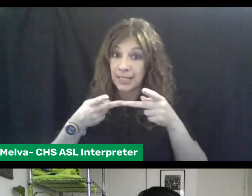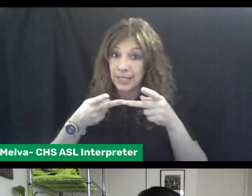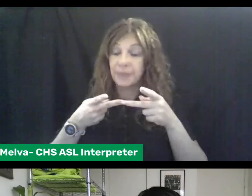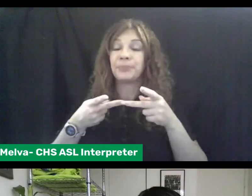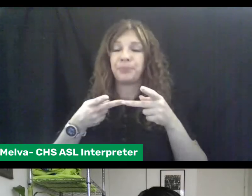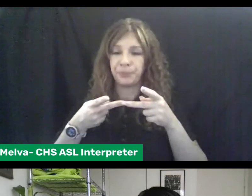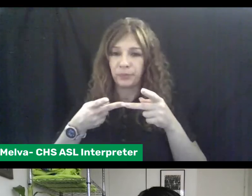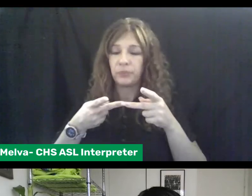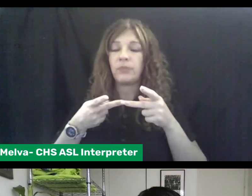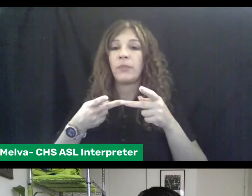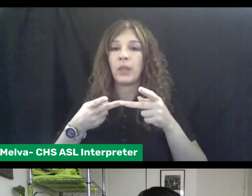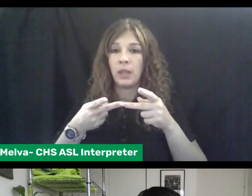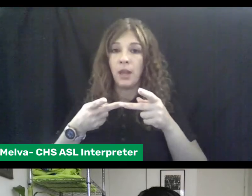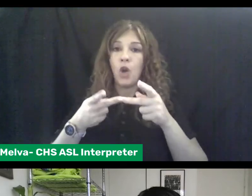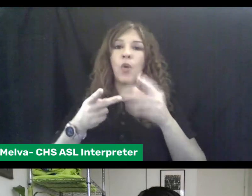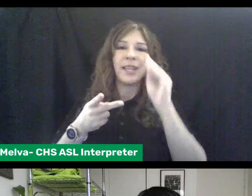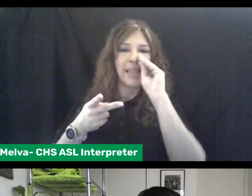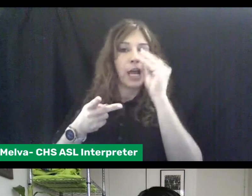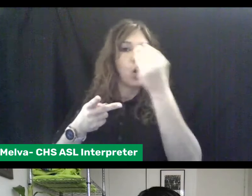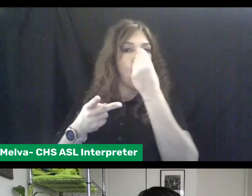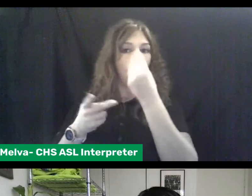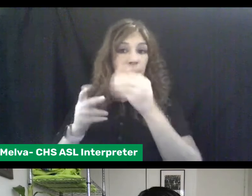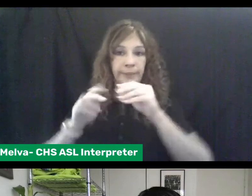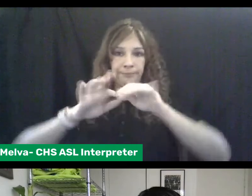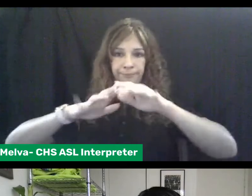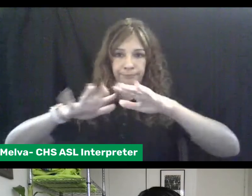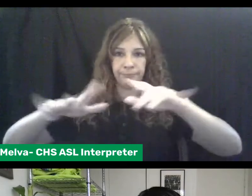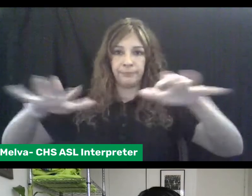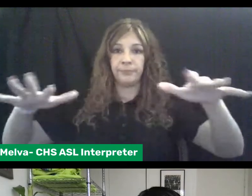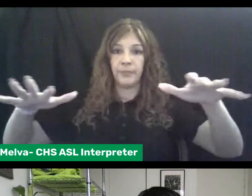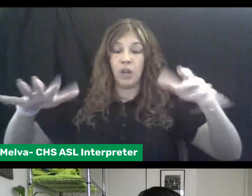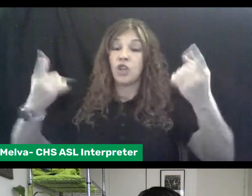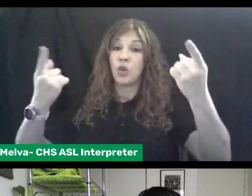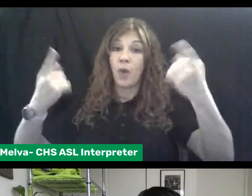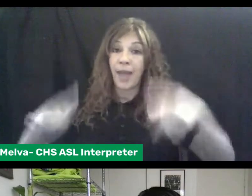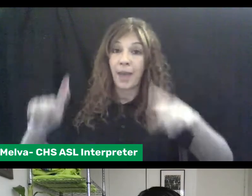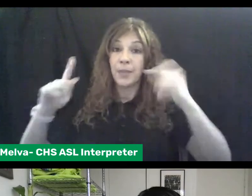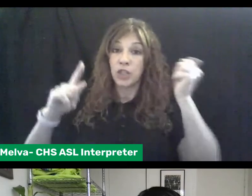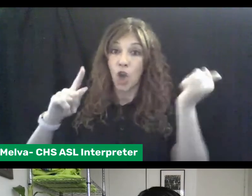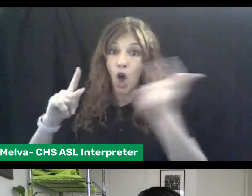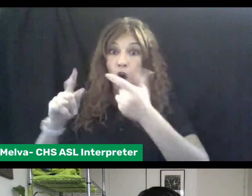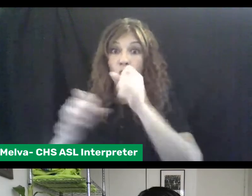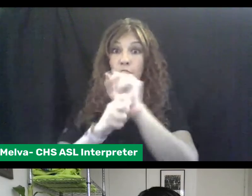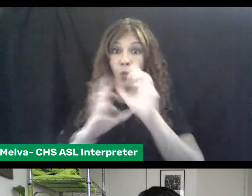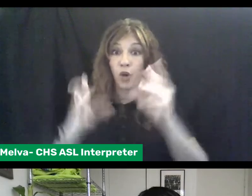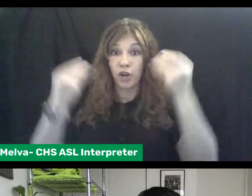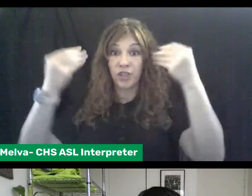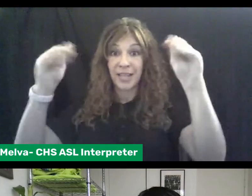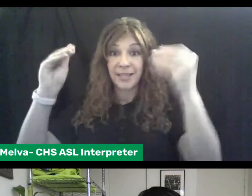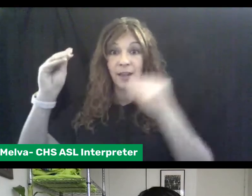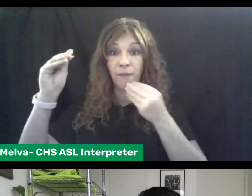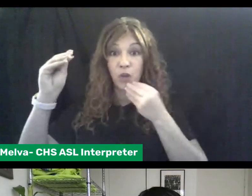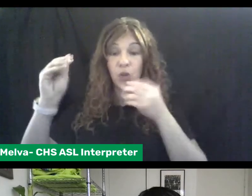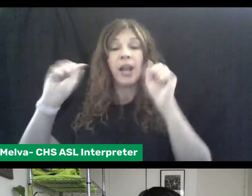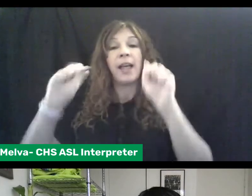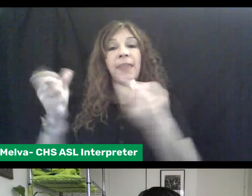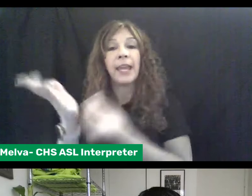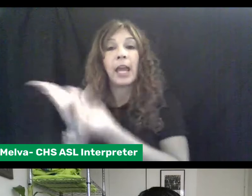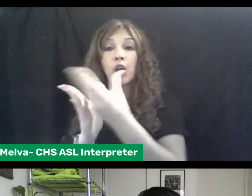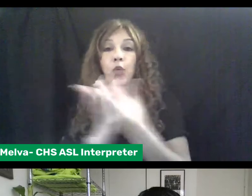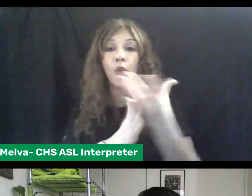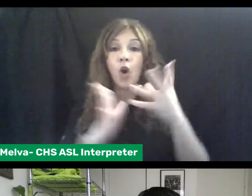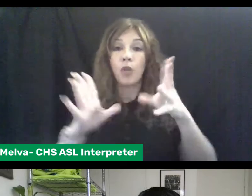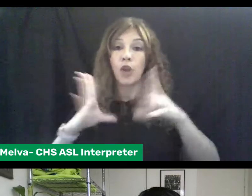puedan tener posibilidades del chile, el jitomate y